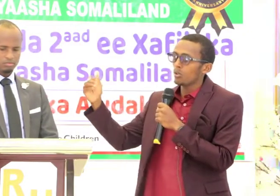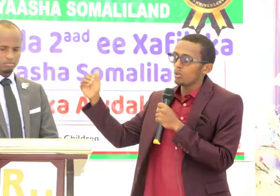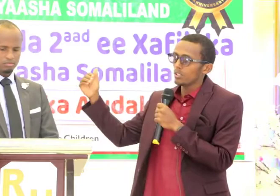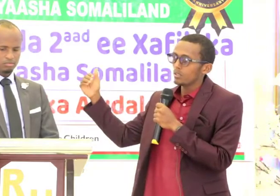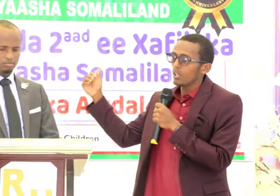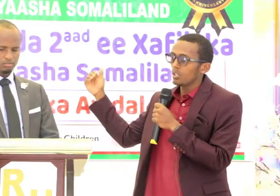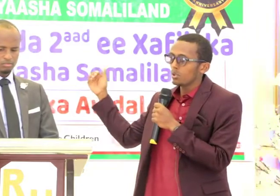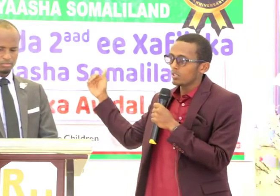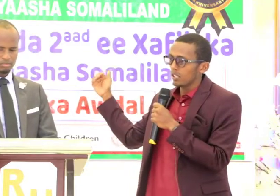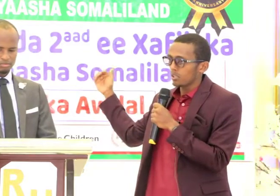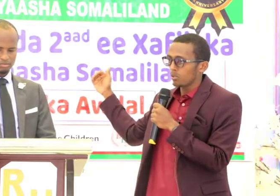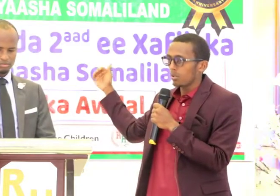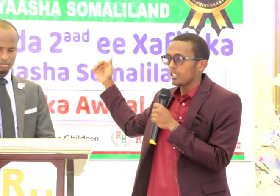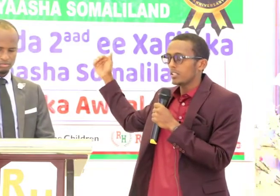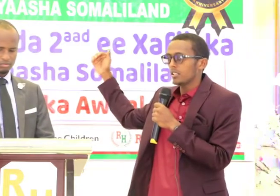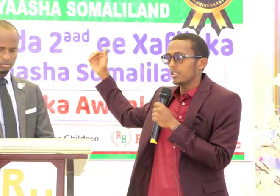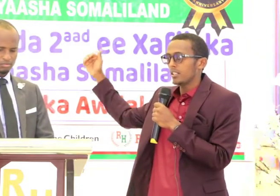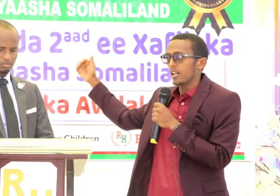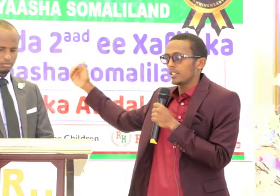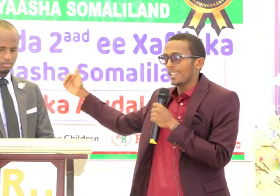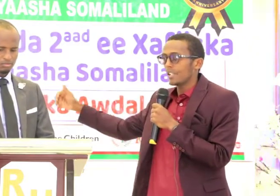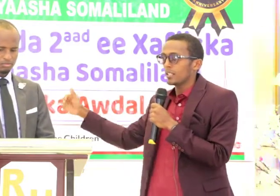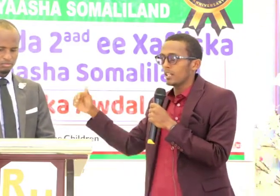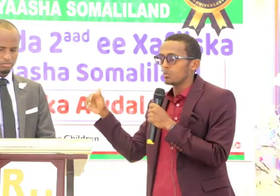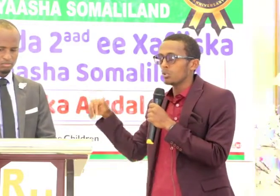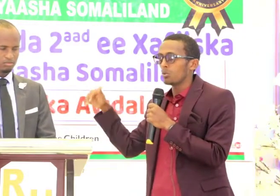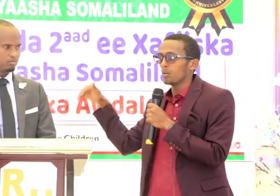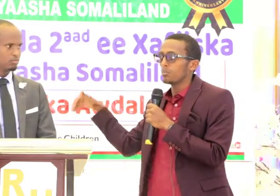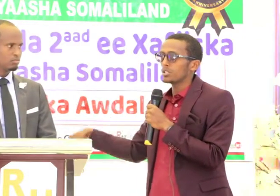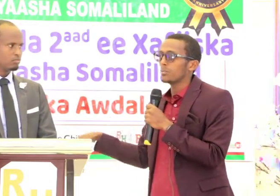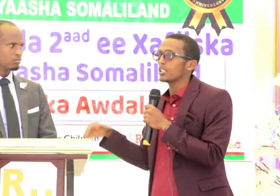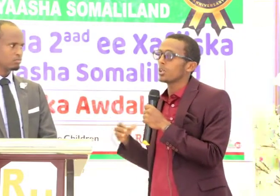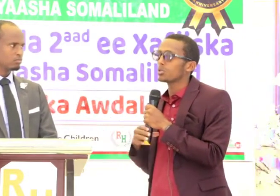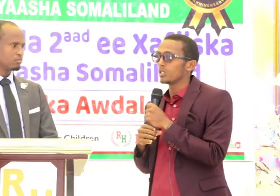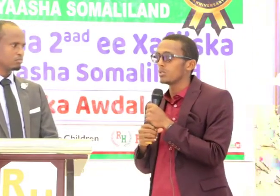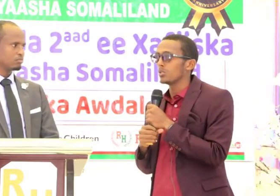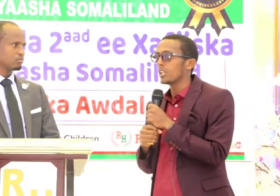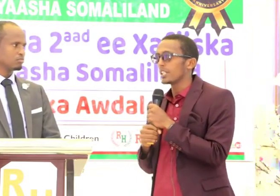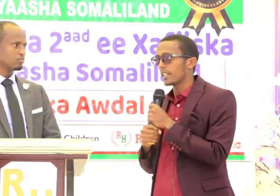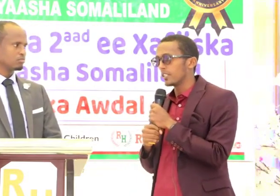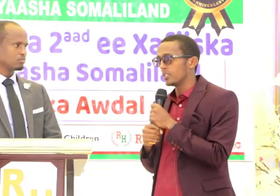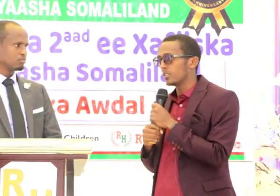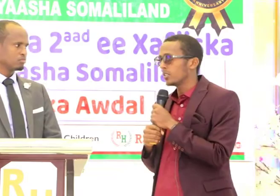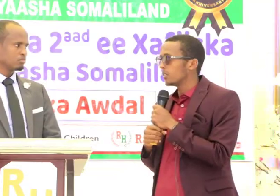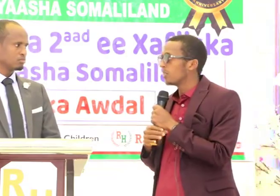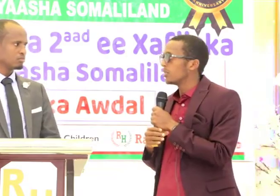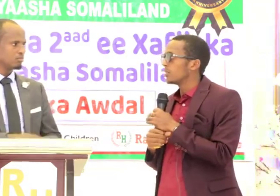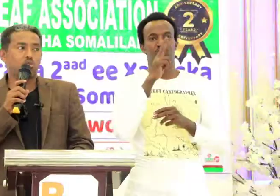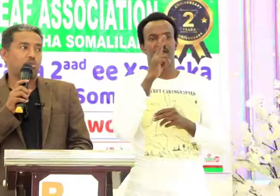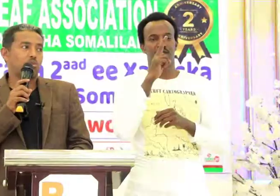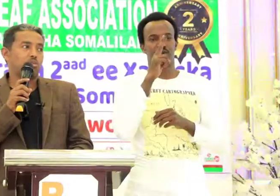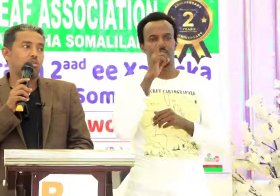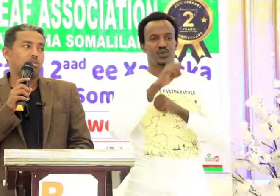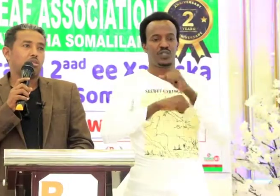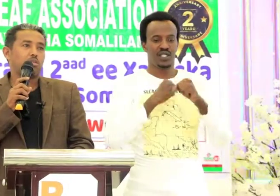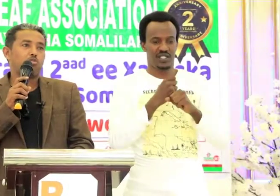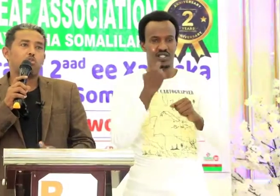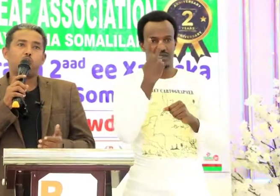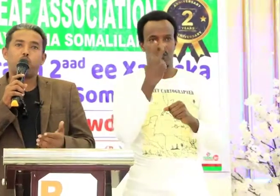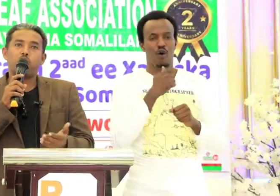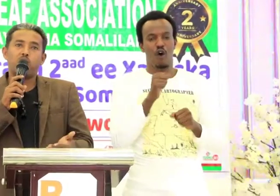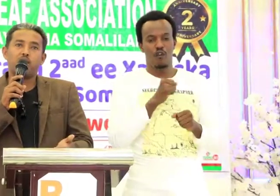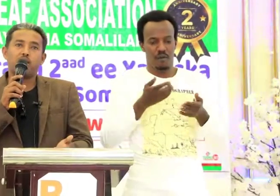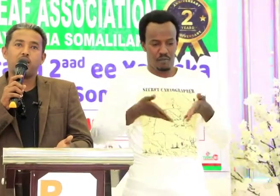nagu ah oo horta waxaadna hortaagana koowaade aan dareemayna ay buuri waa bishii meeshaan ku jirnay buuri kaladeedii. Sobaroon